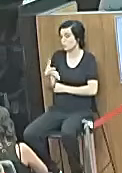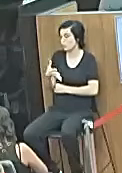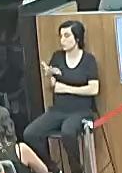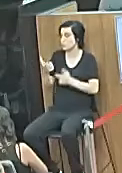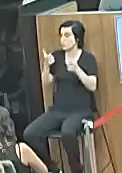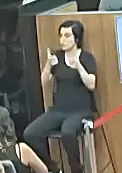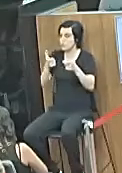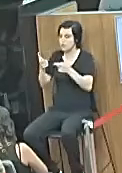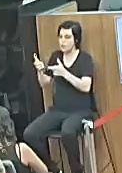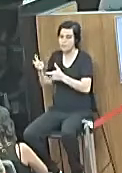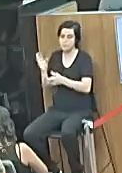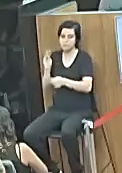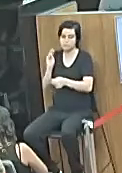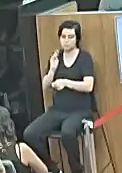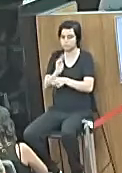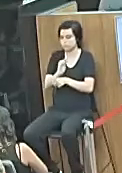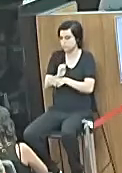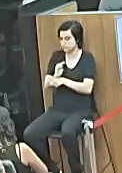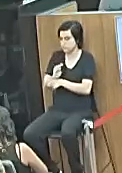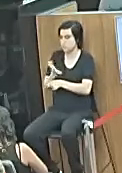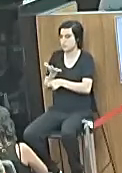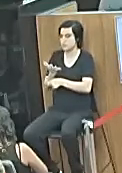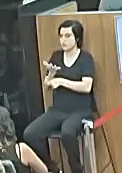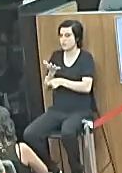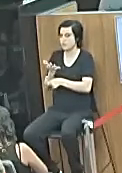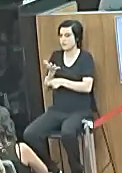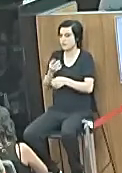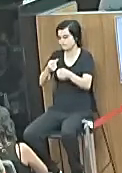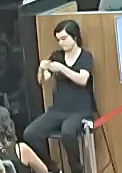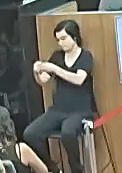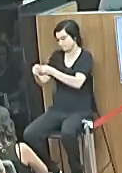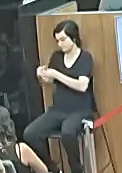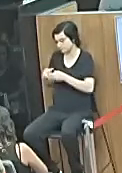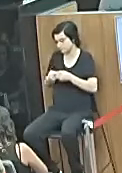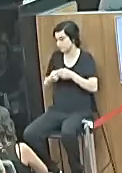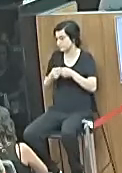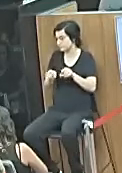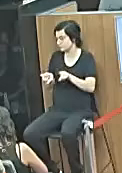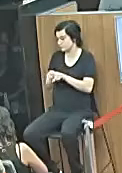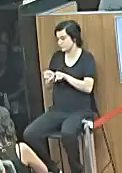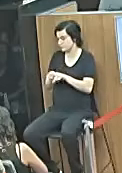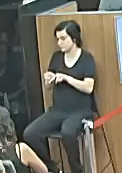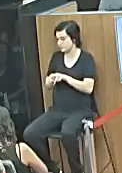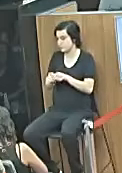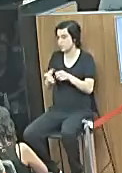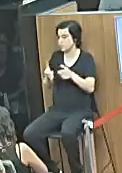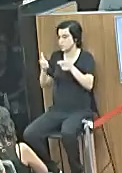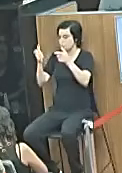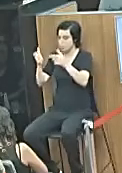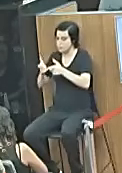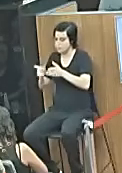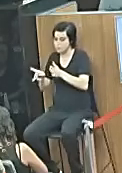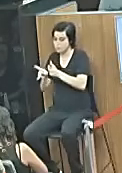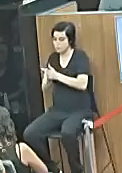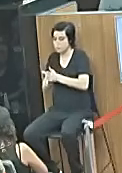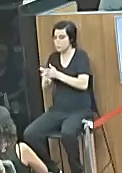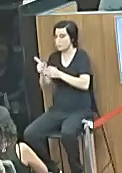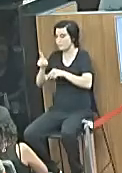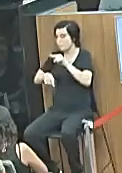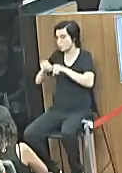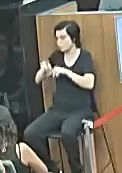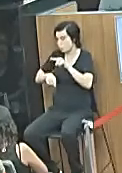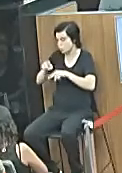abastecimentos regionais tais como centrais de abastecimento galpões do produtor e